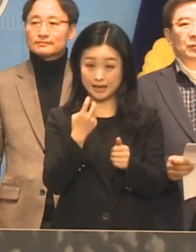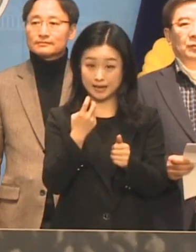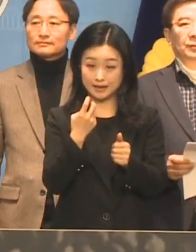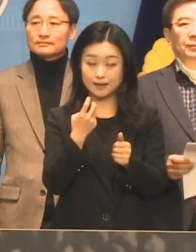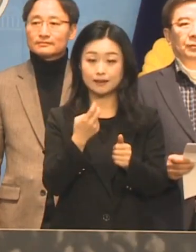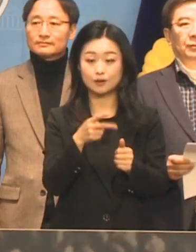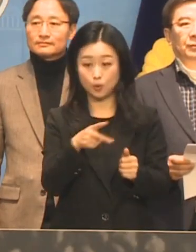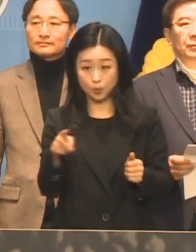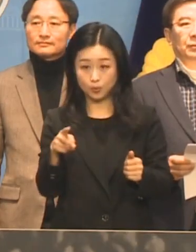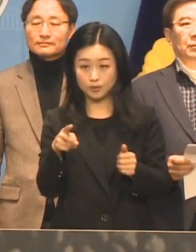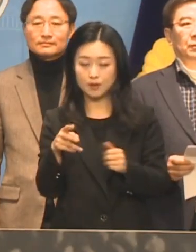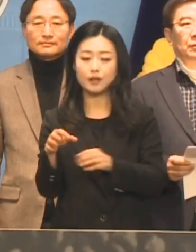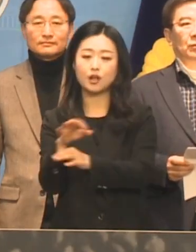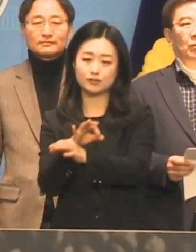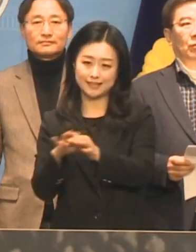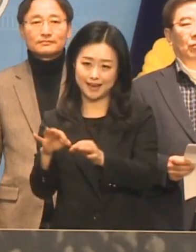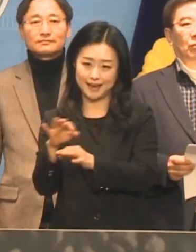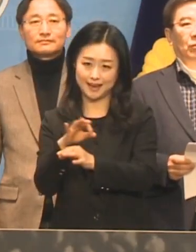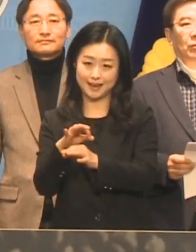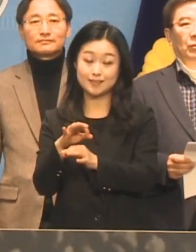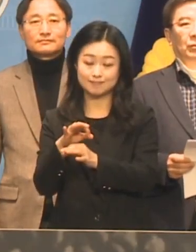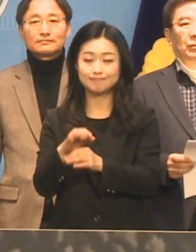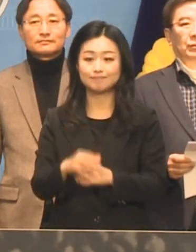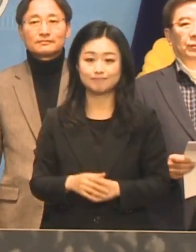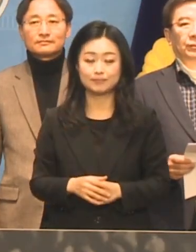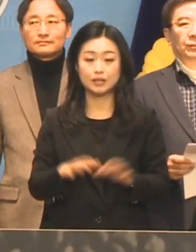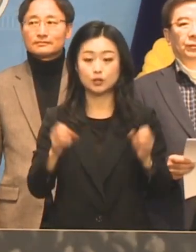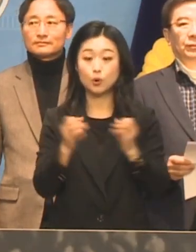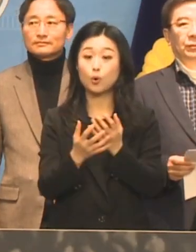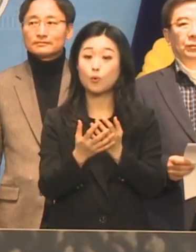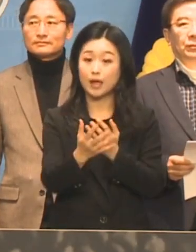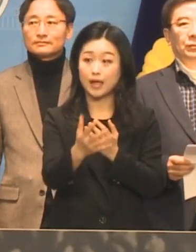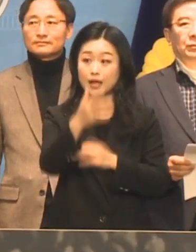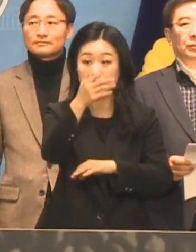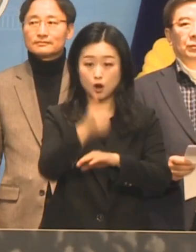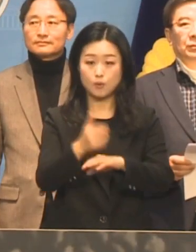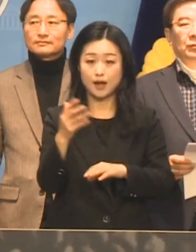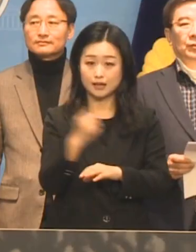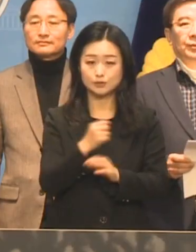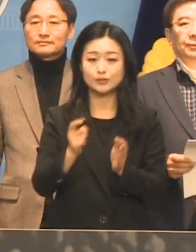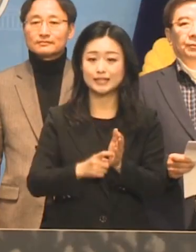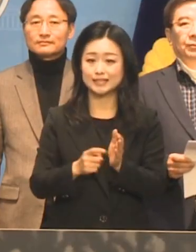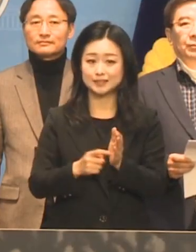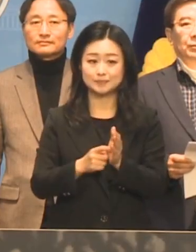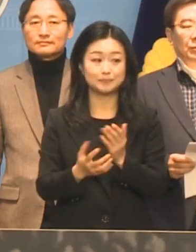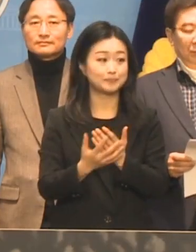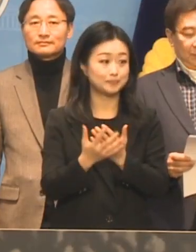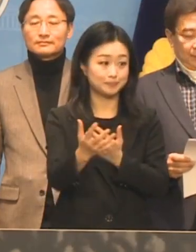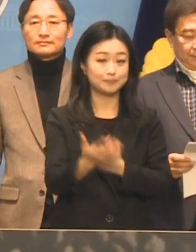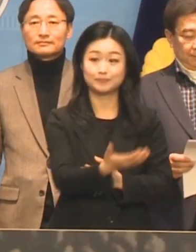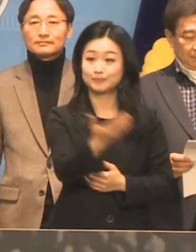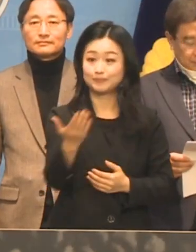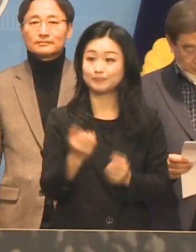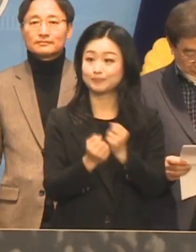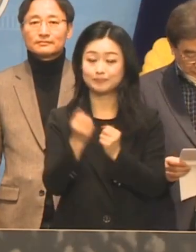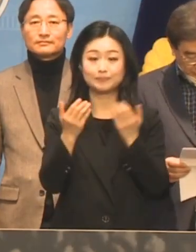주제로 저희들이 토론을 했는데요. 그 토론의 결과를 가지고 긴급 기자회견을 하게